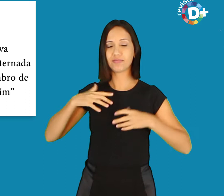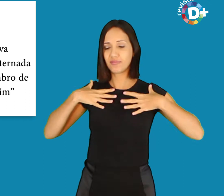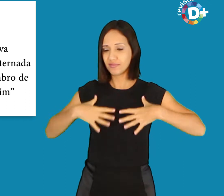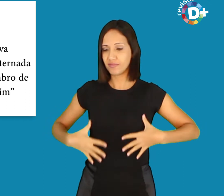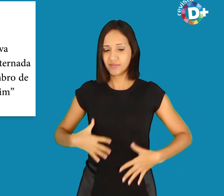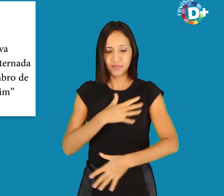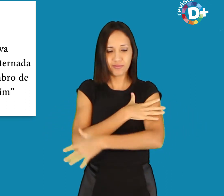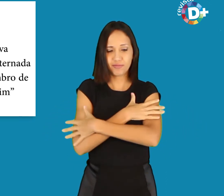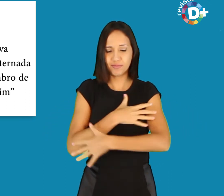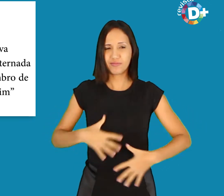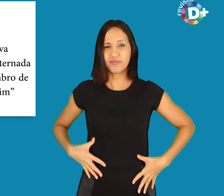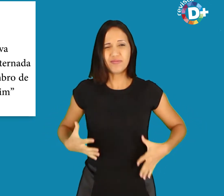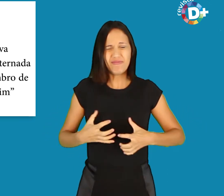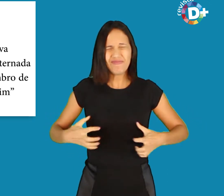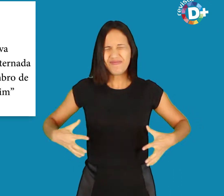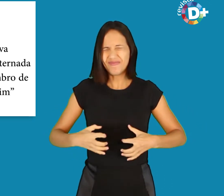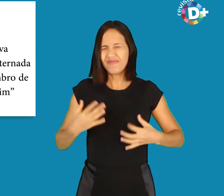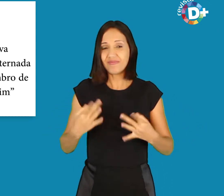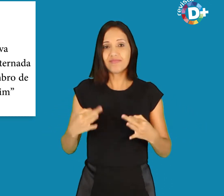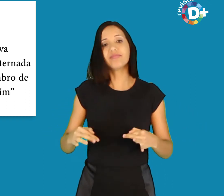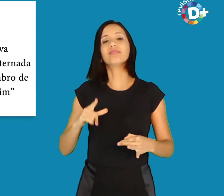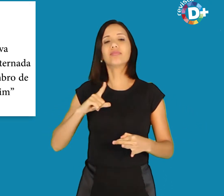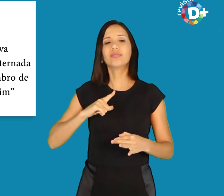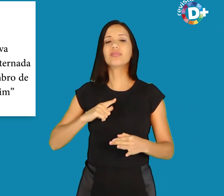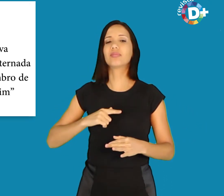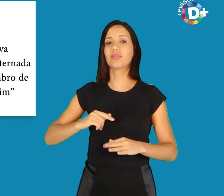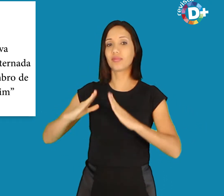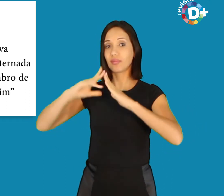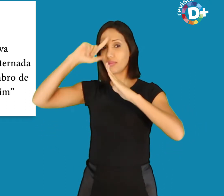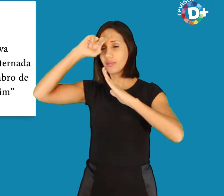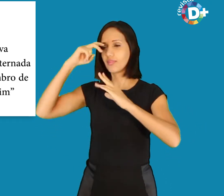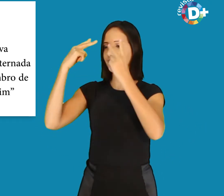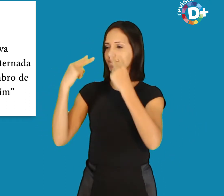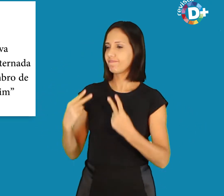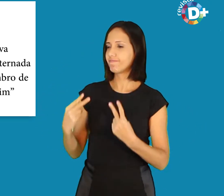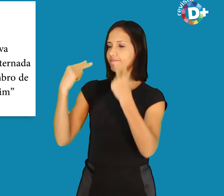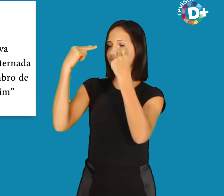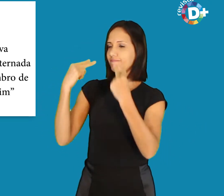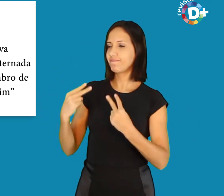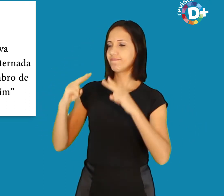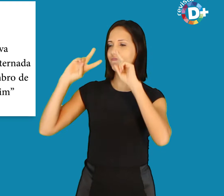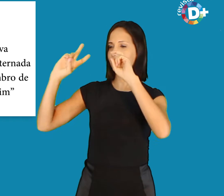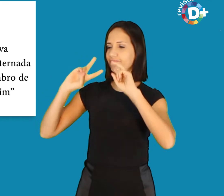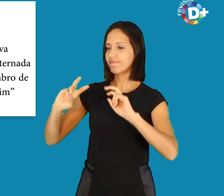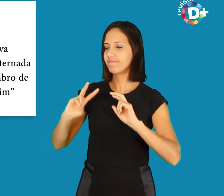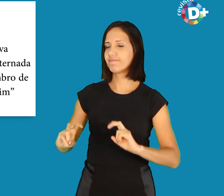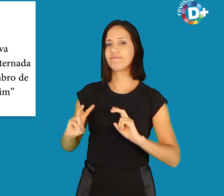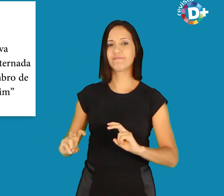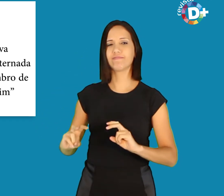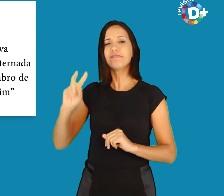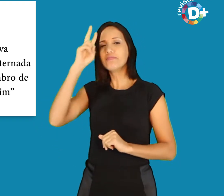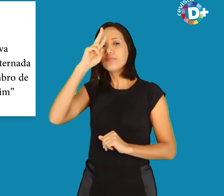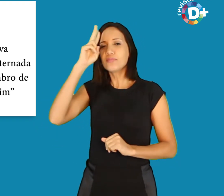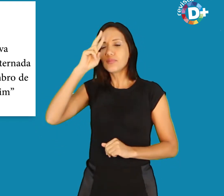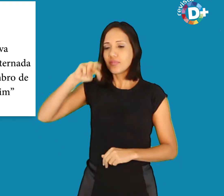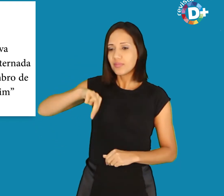com inflamação nos músculos fui internada e começaram a investigar eu me lembre de que andava